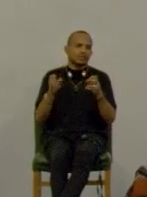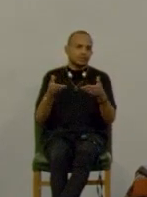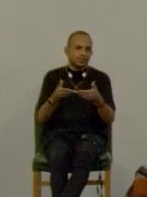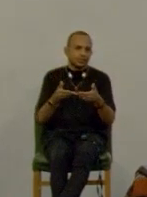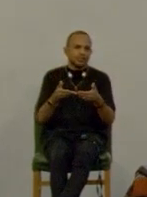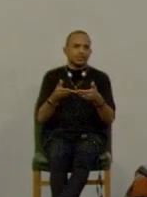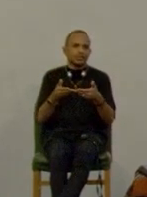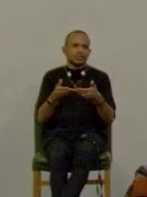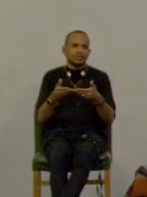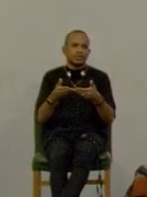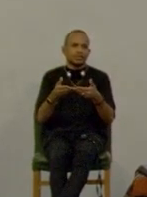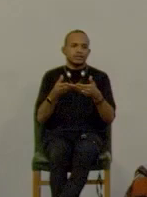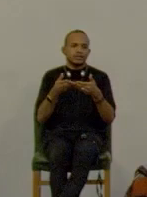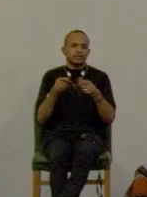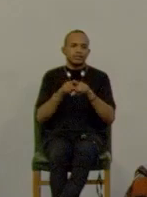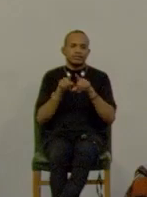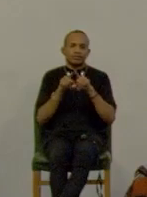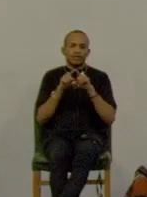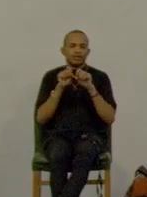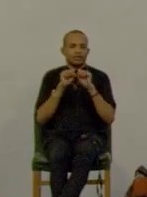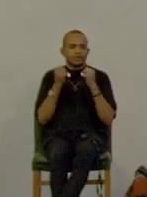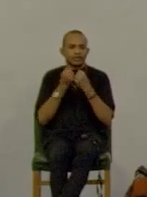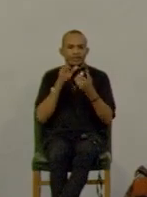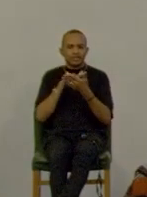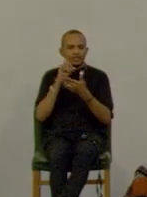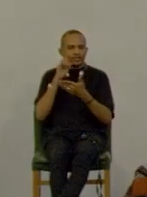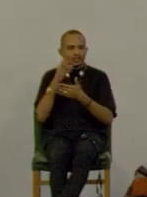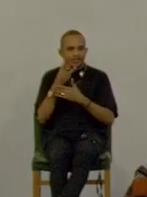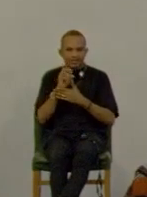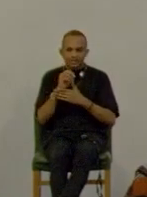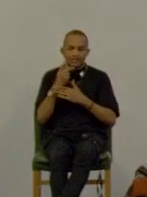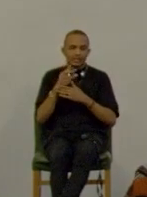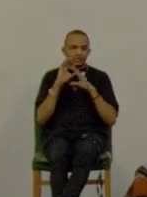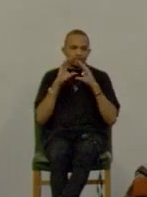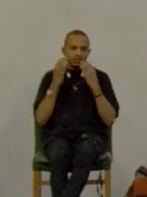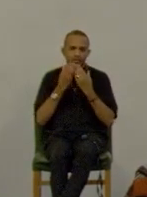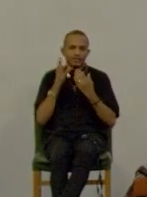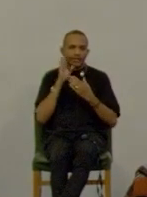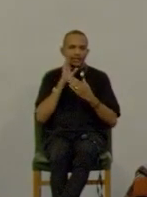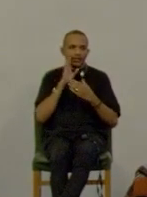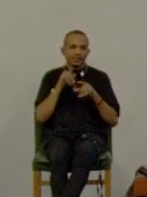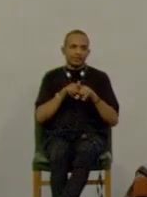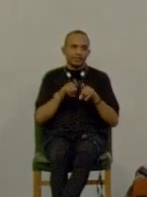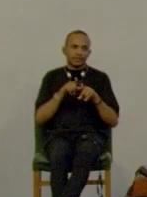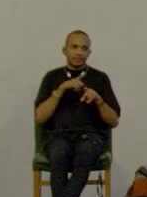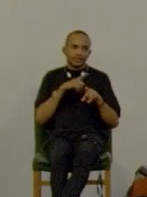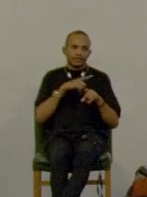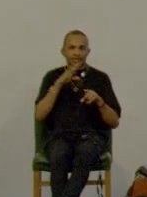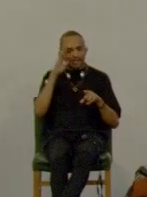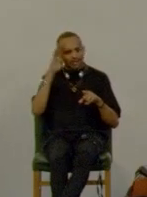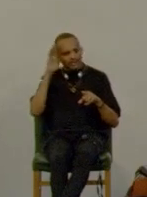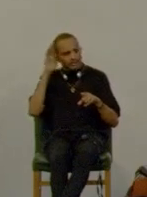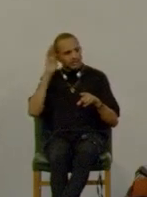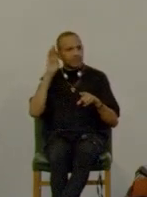hoje, e o congresso vai até dia 30, fica o convite. E neste congresso está muito legal, porque assim, tem acadêmicos,